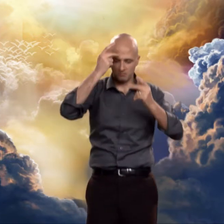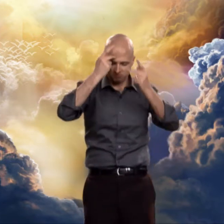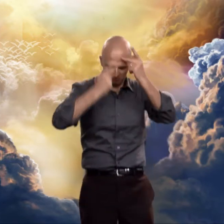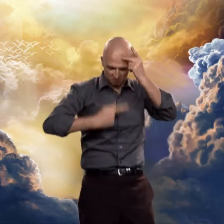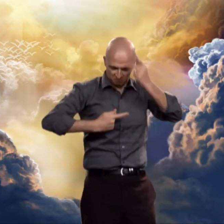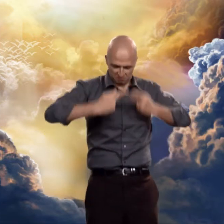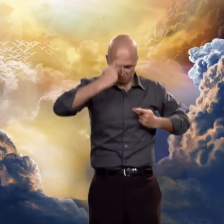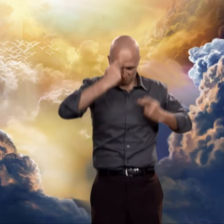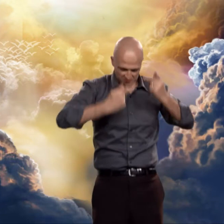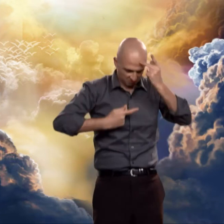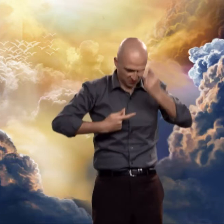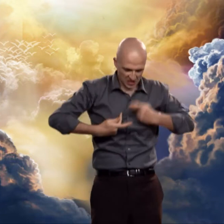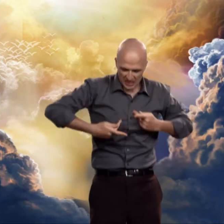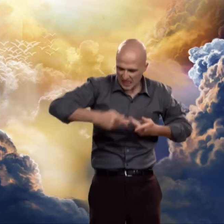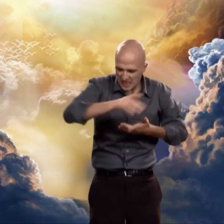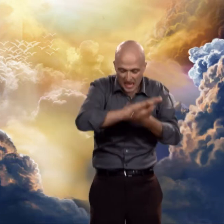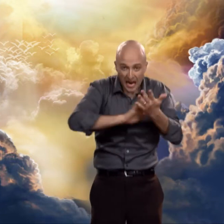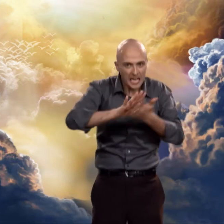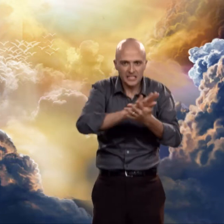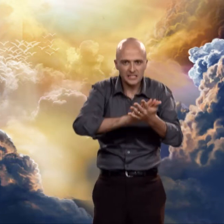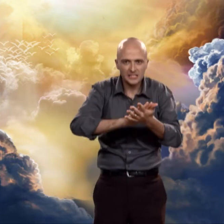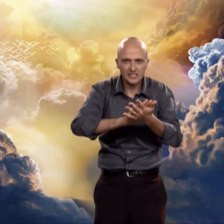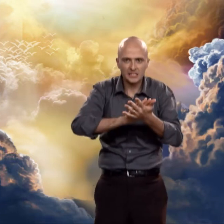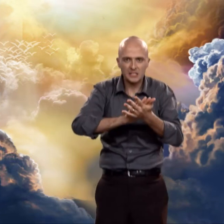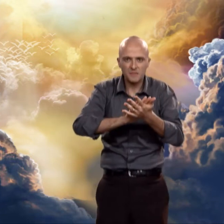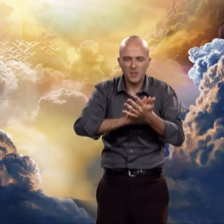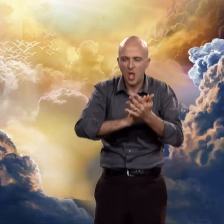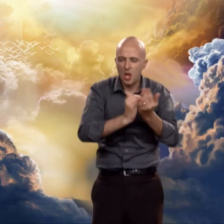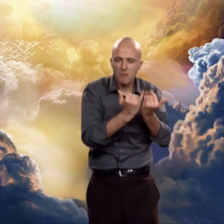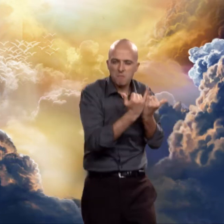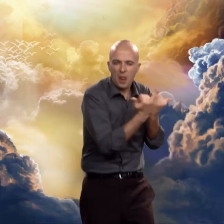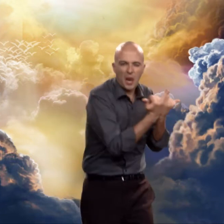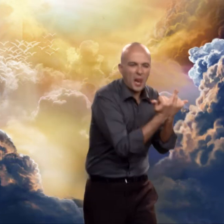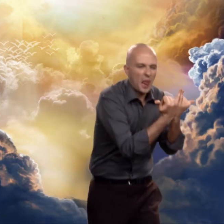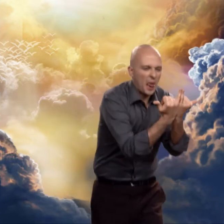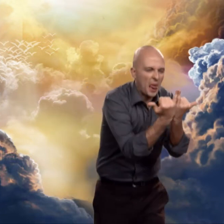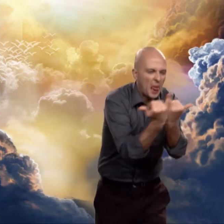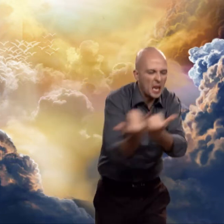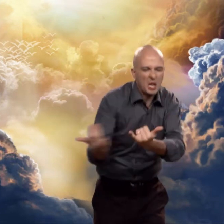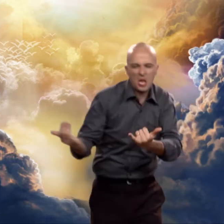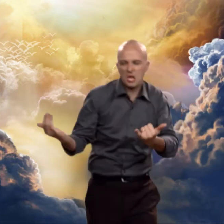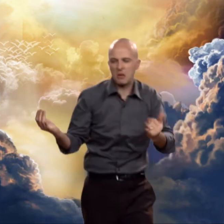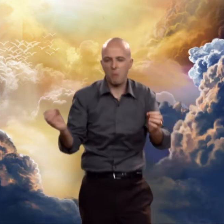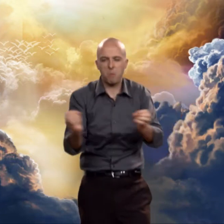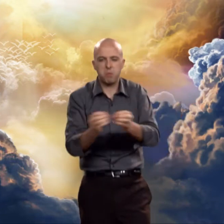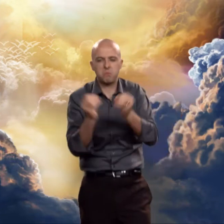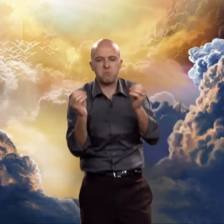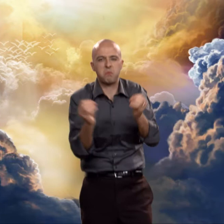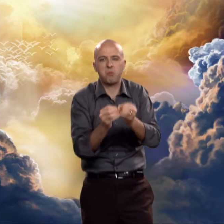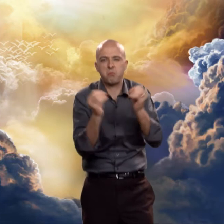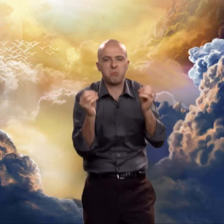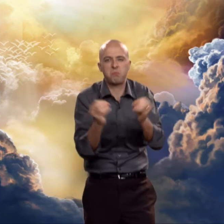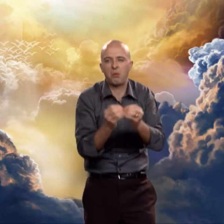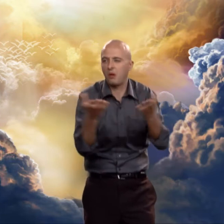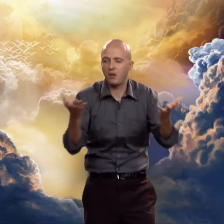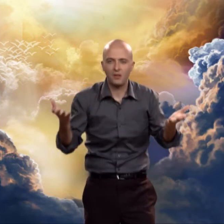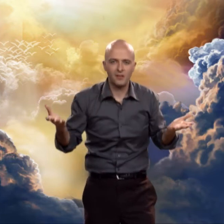multidão. Preservado o sábado. Desde aquele tempo até o presente,